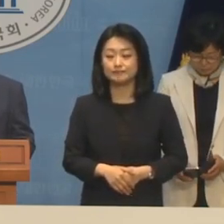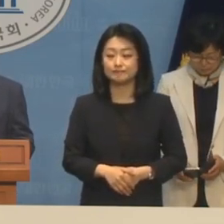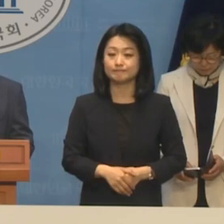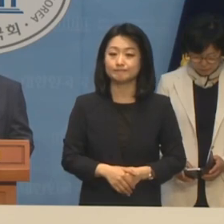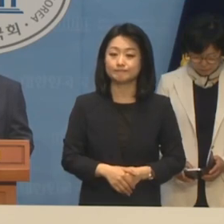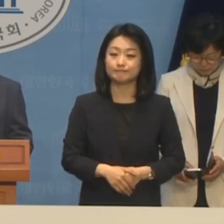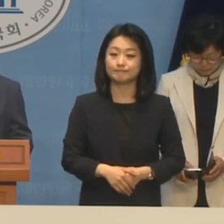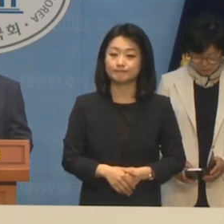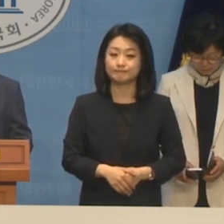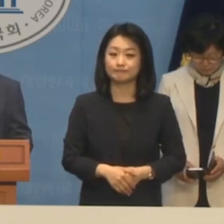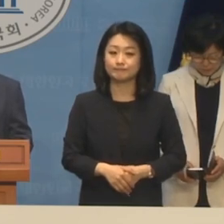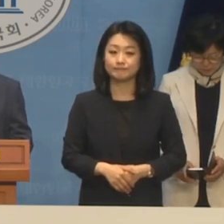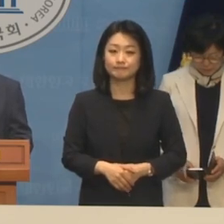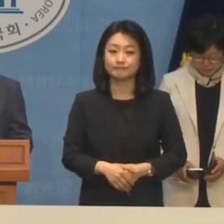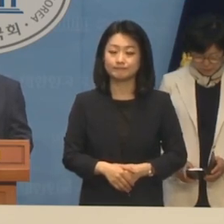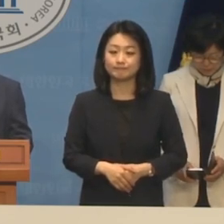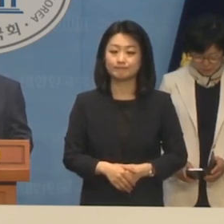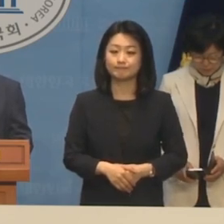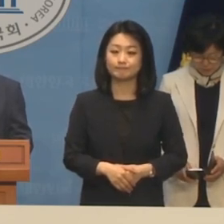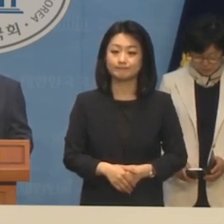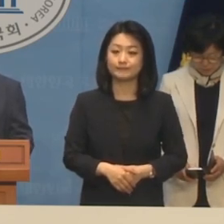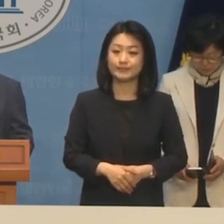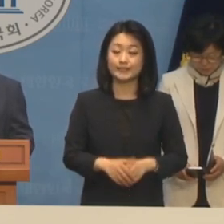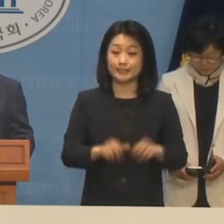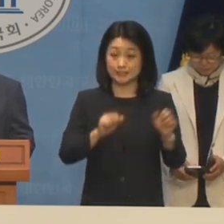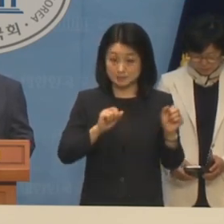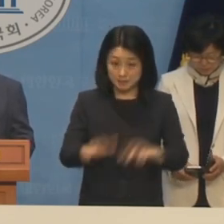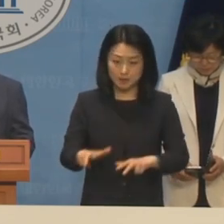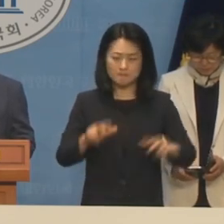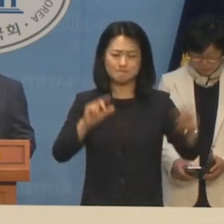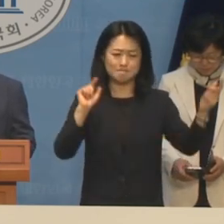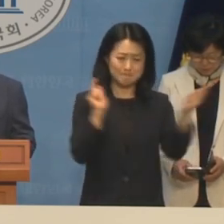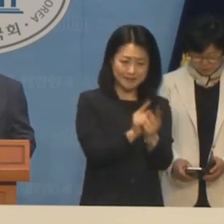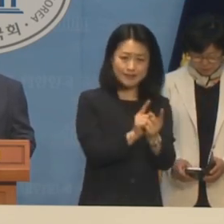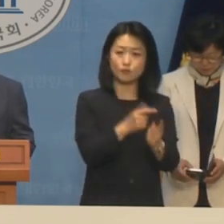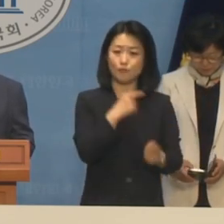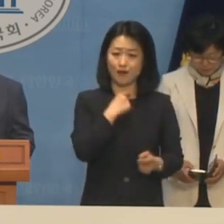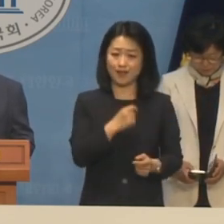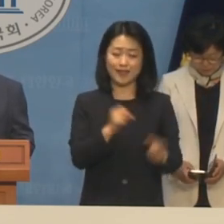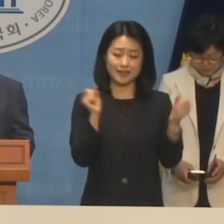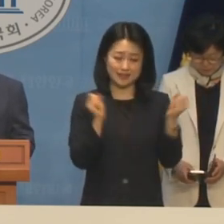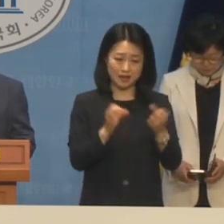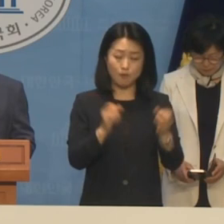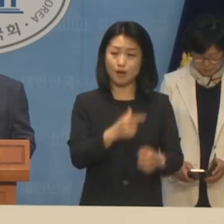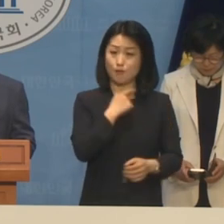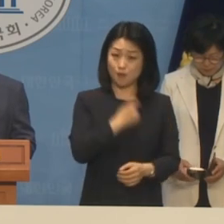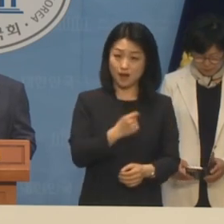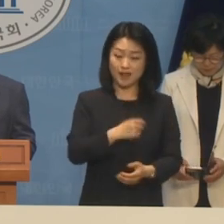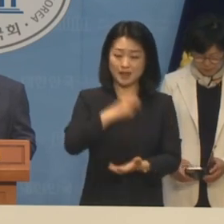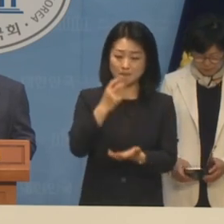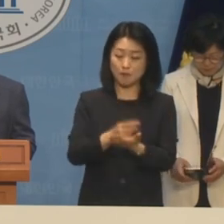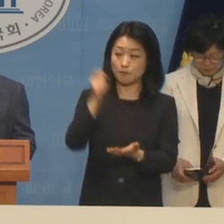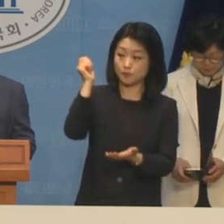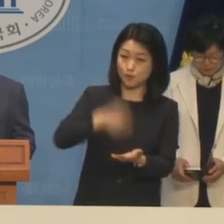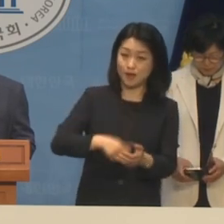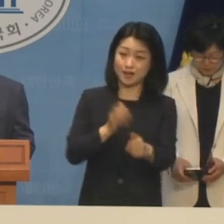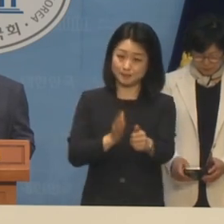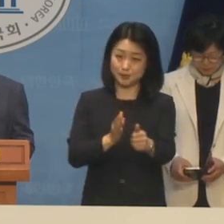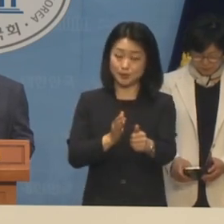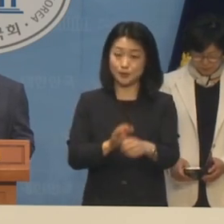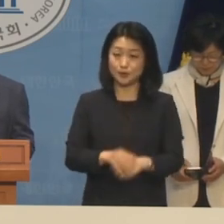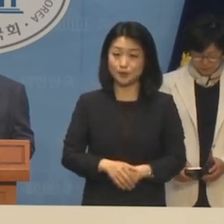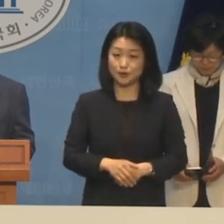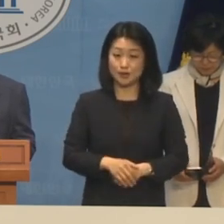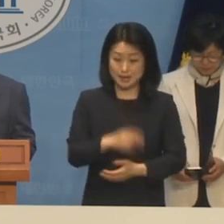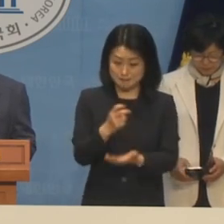자, 차제에 하여튼 당장이라도 만날 수 있게, 대화를 할 수 있게 이 법 꼭 통과시켜야 됩니다. 최소한의